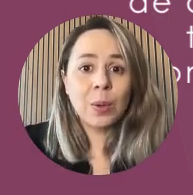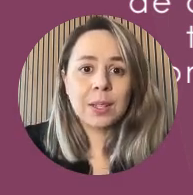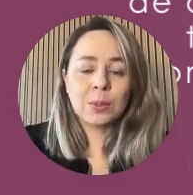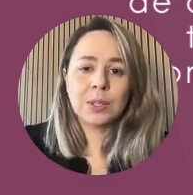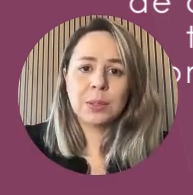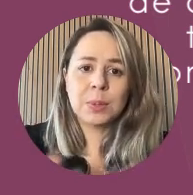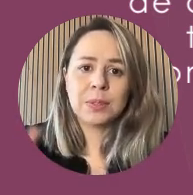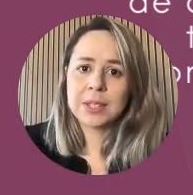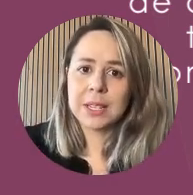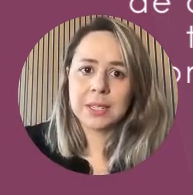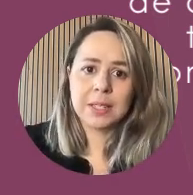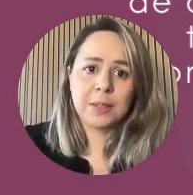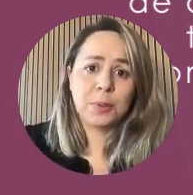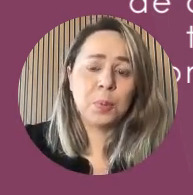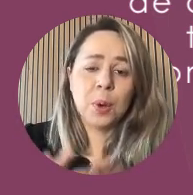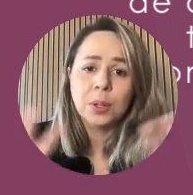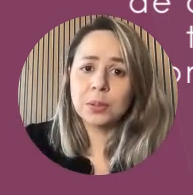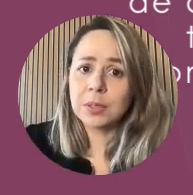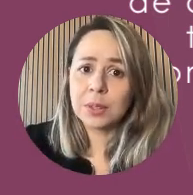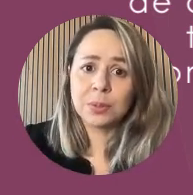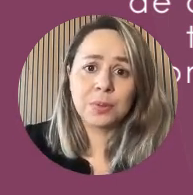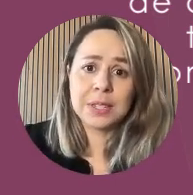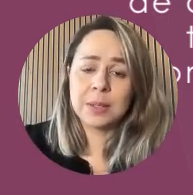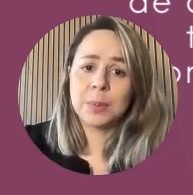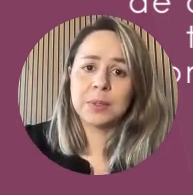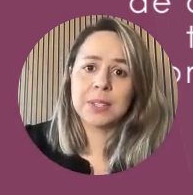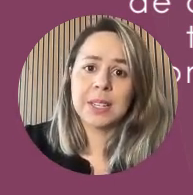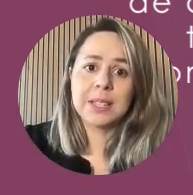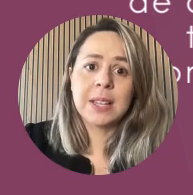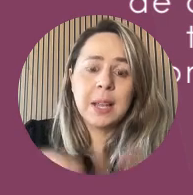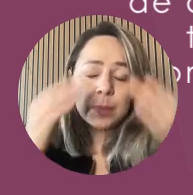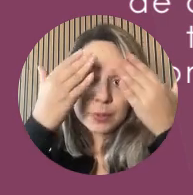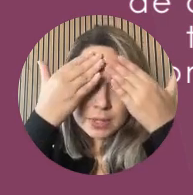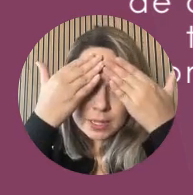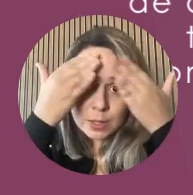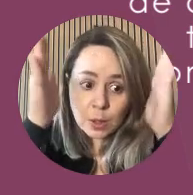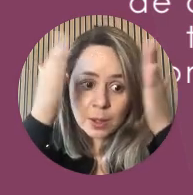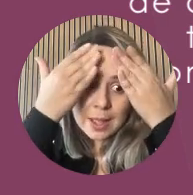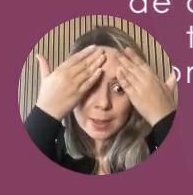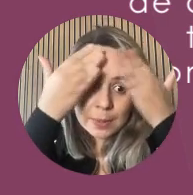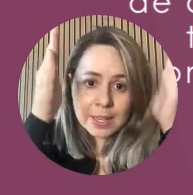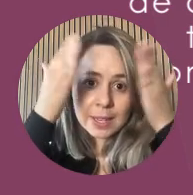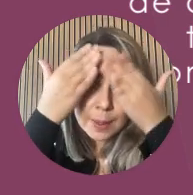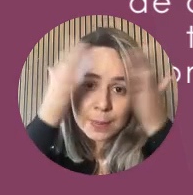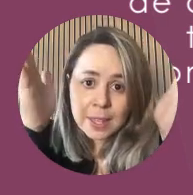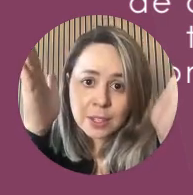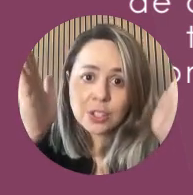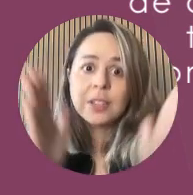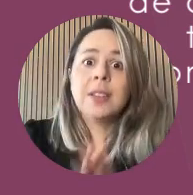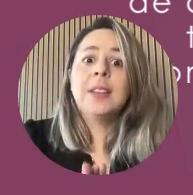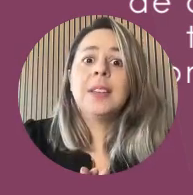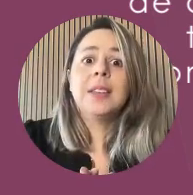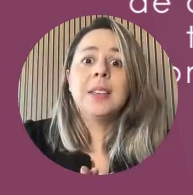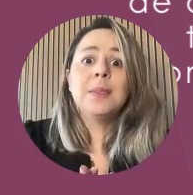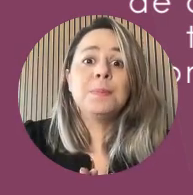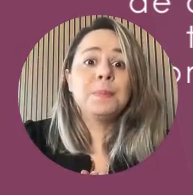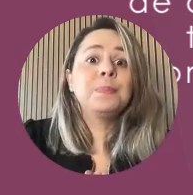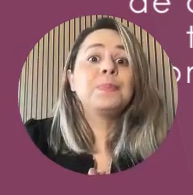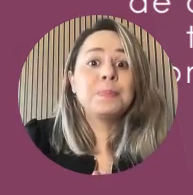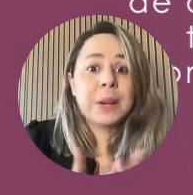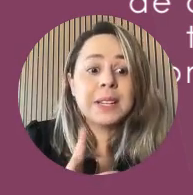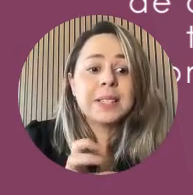uma aula que eu tô dando para vocês, esse foi um módulo que eu tô fazendo para vocês, ó, abrirem a mente